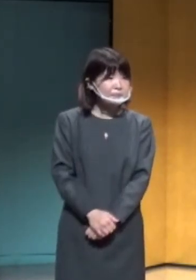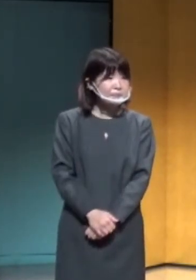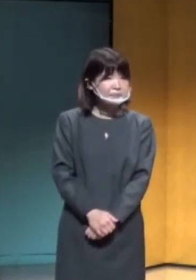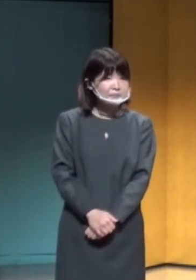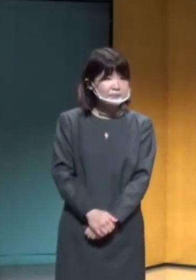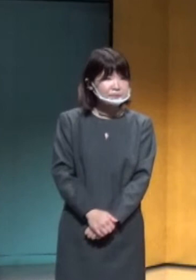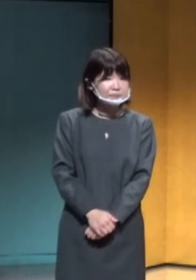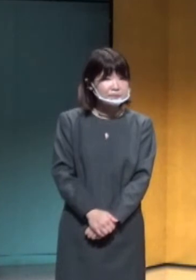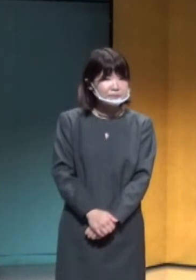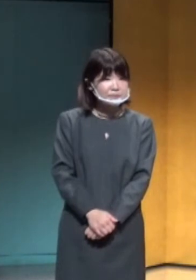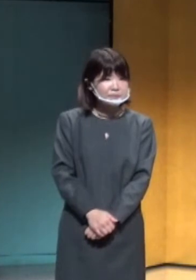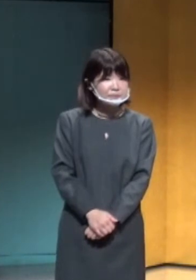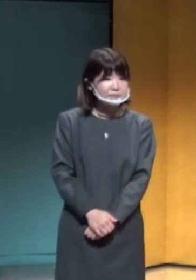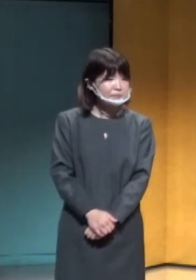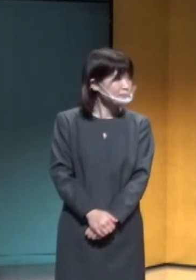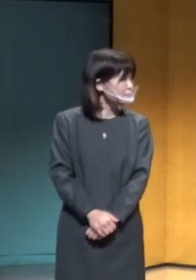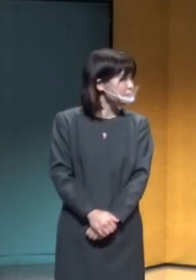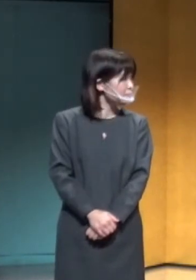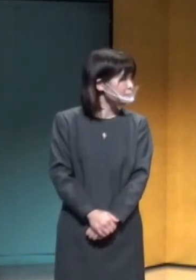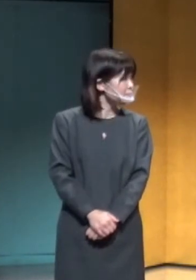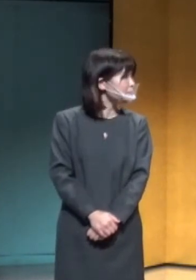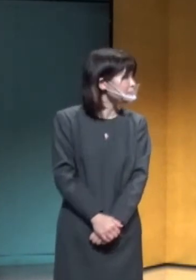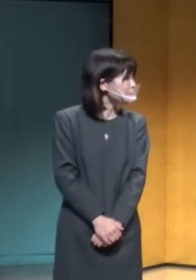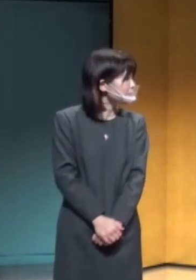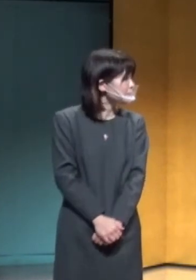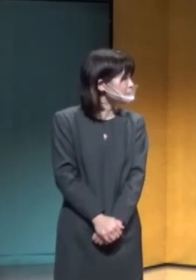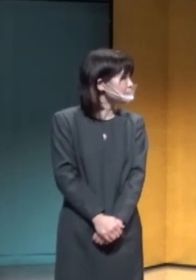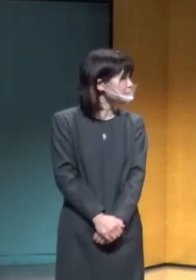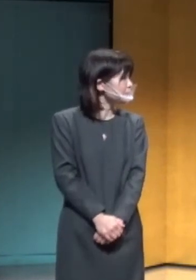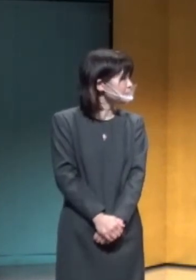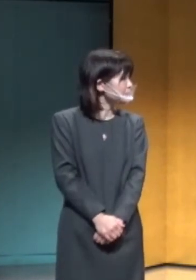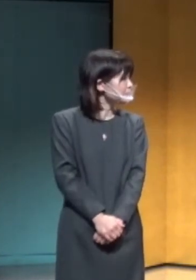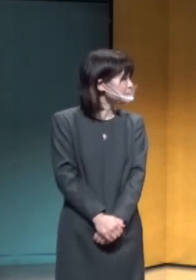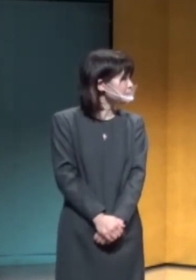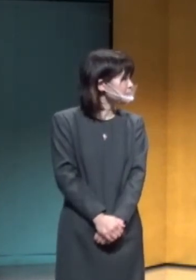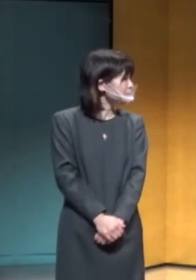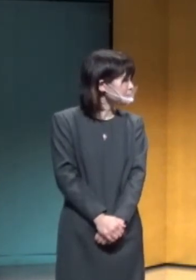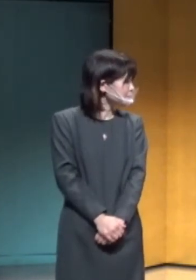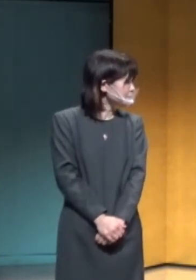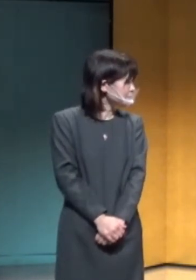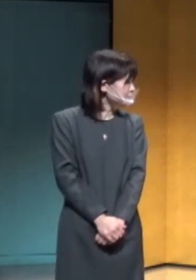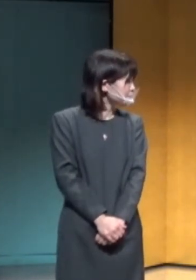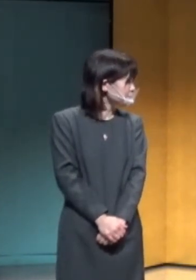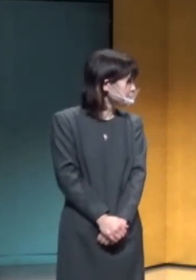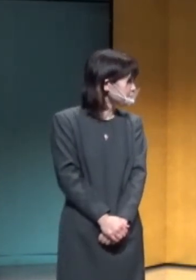次にご紹介をさせていただきます言葉、